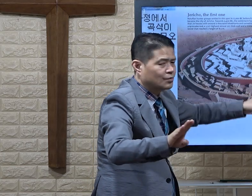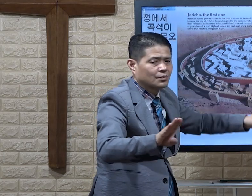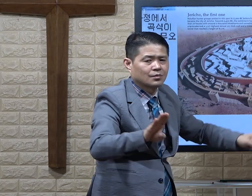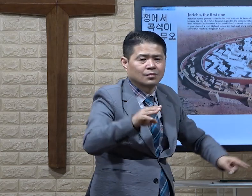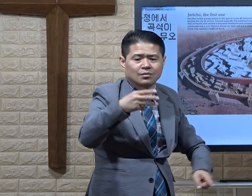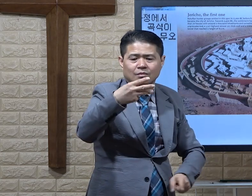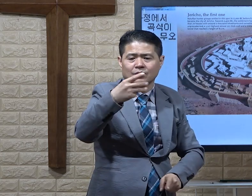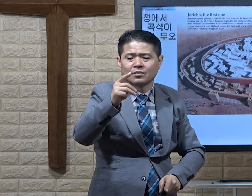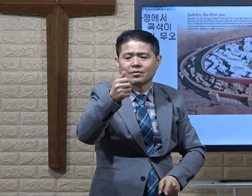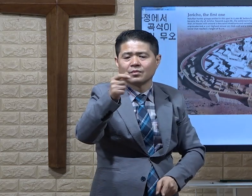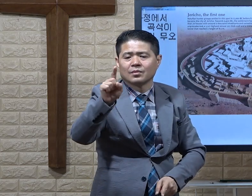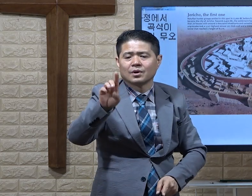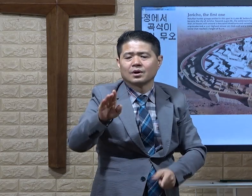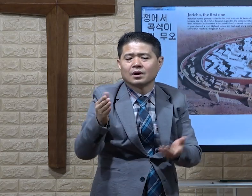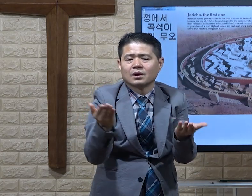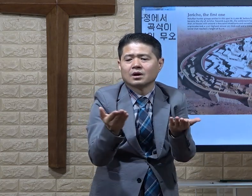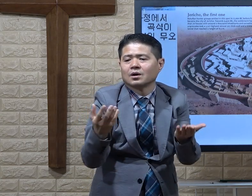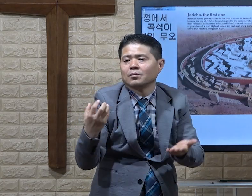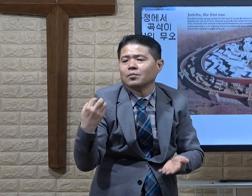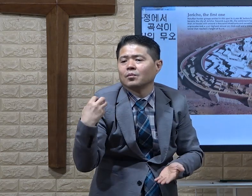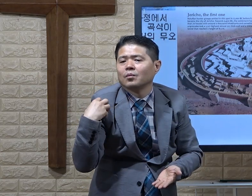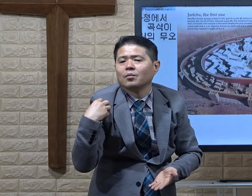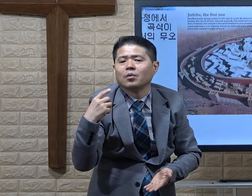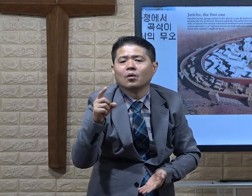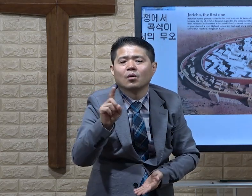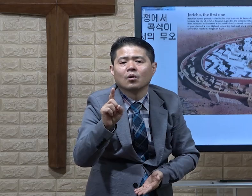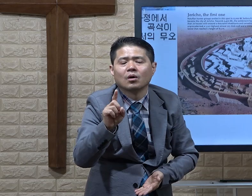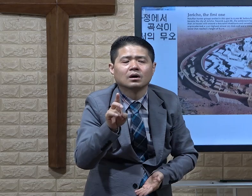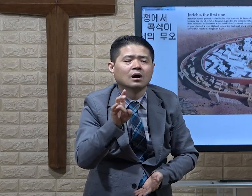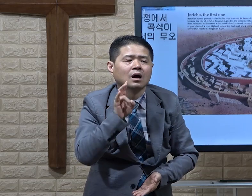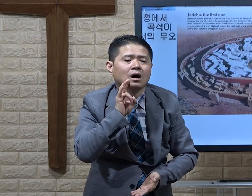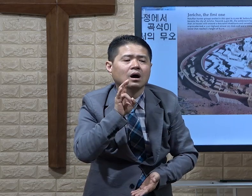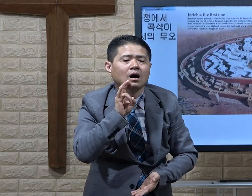이 라합이라는 사람이 있었습니다. 그 사람은